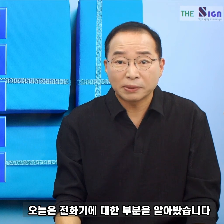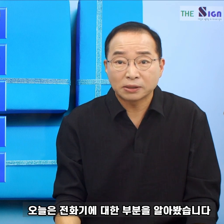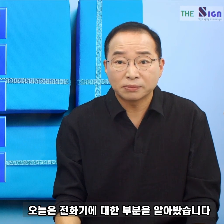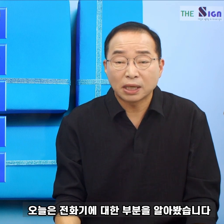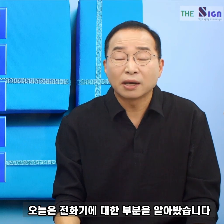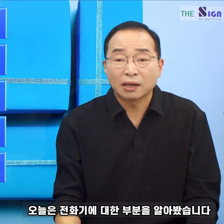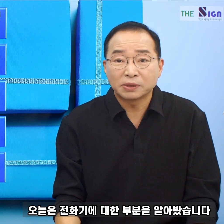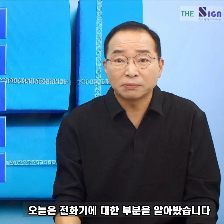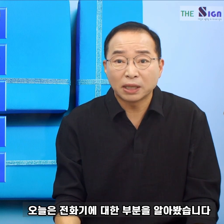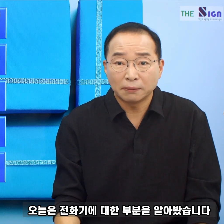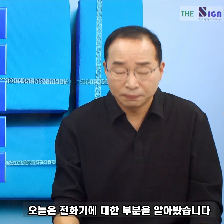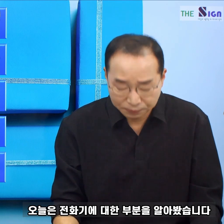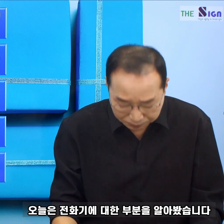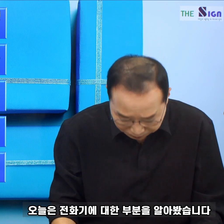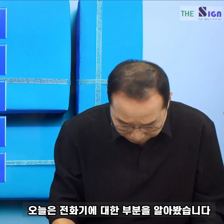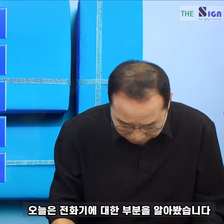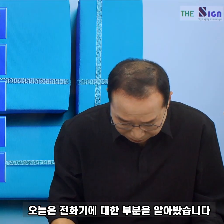알아봤습니다. 감사합니다.